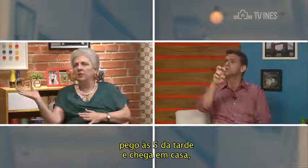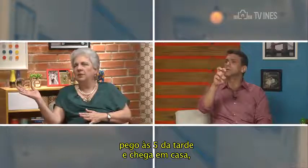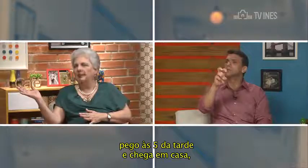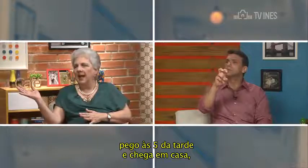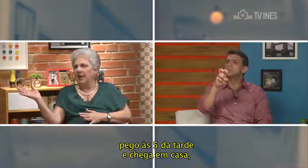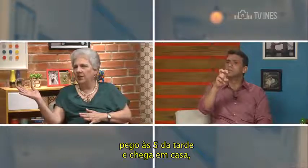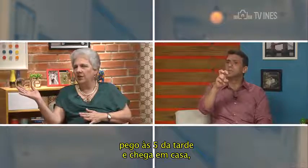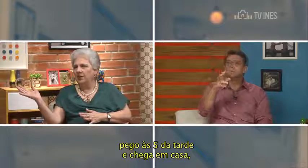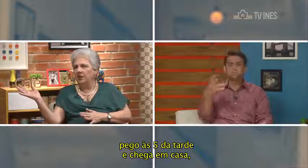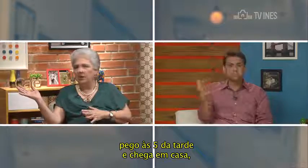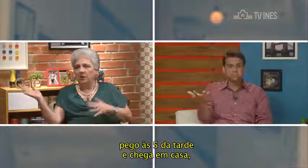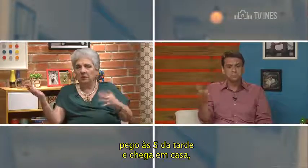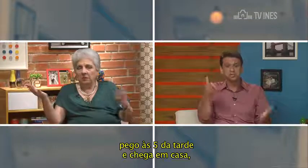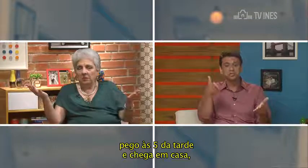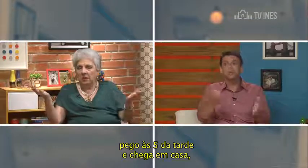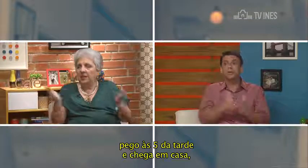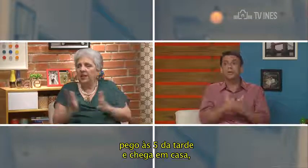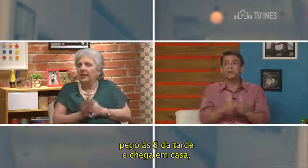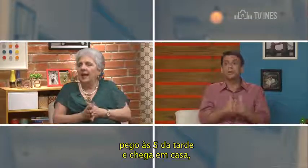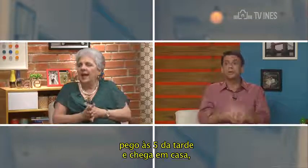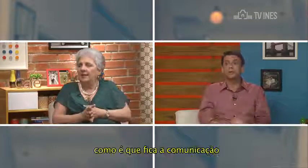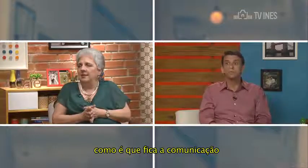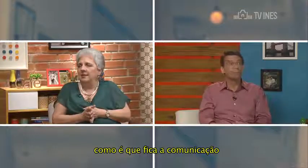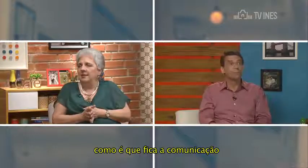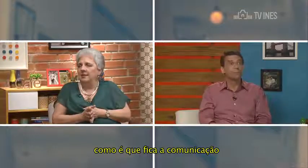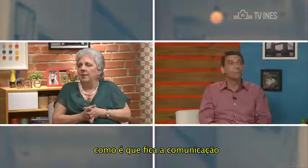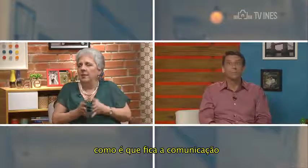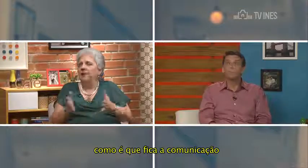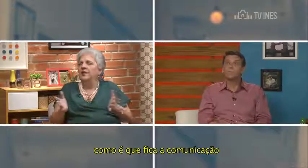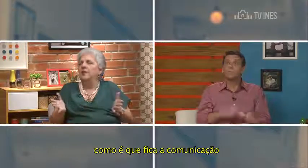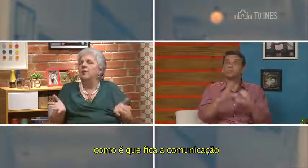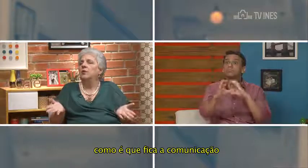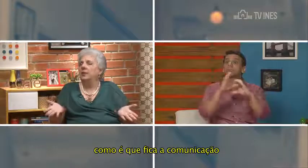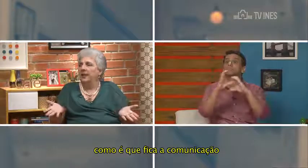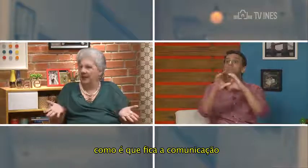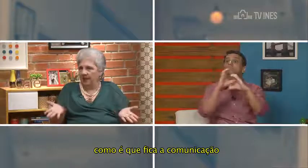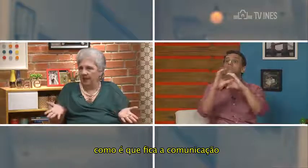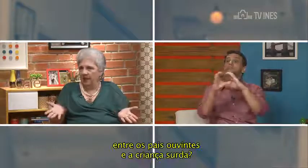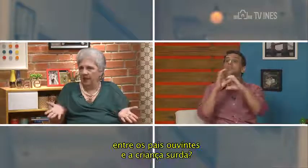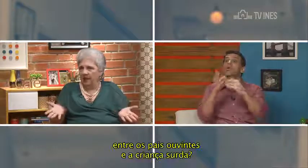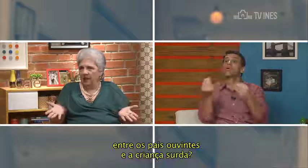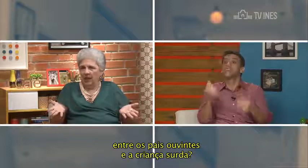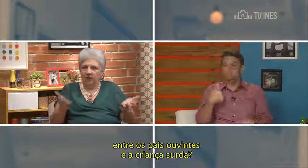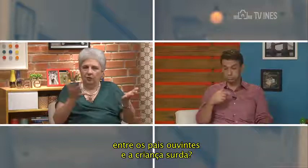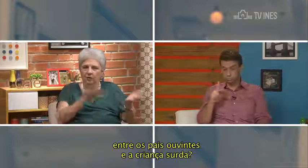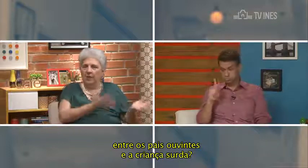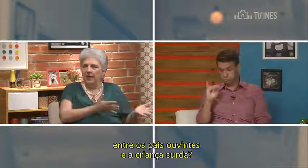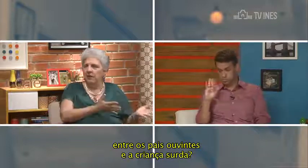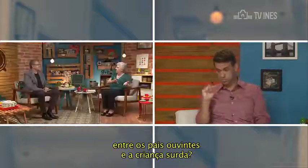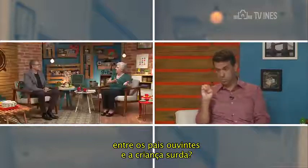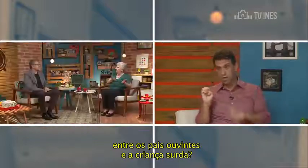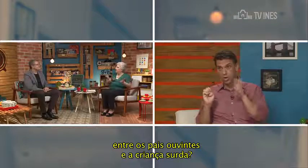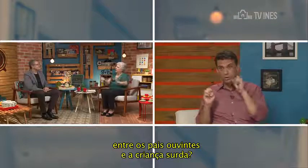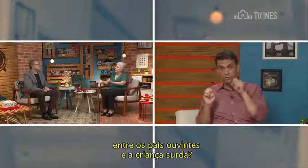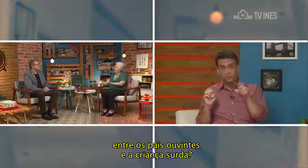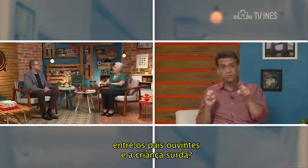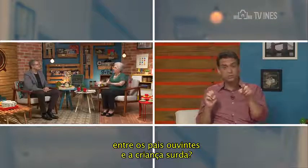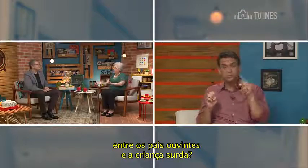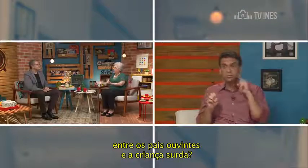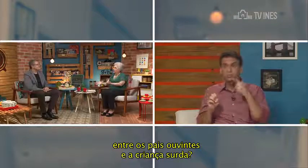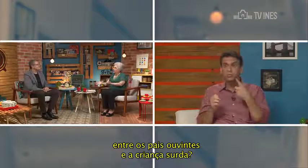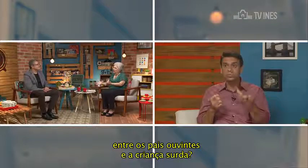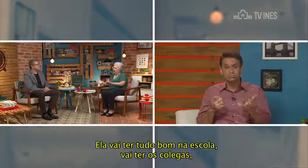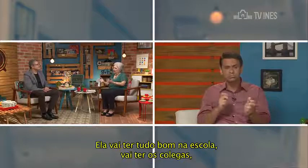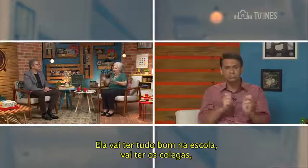às cinco Da tarde E chega em casa Como é que fica A comunicação Entre os pais Ouvintes E a